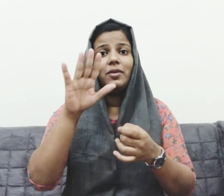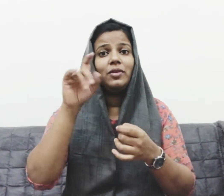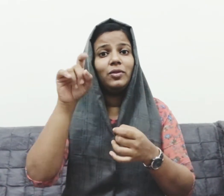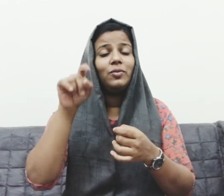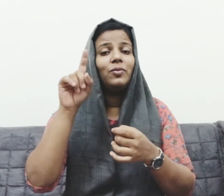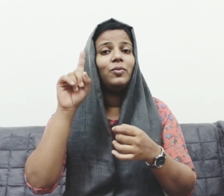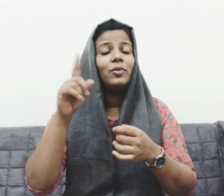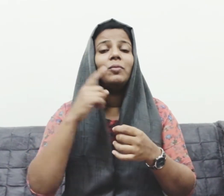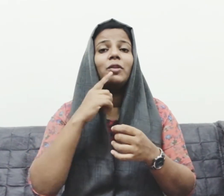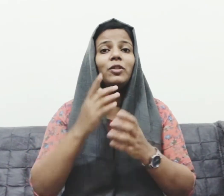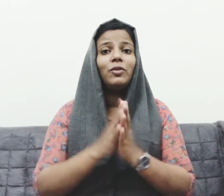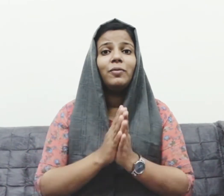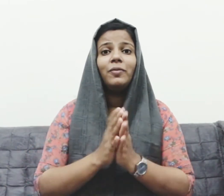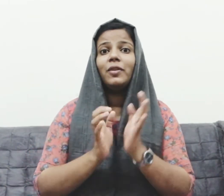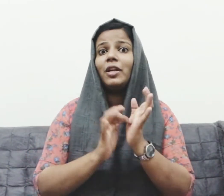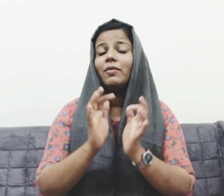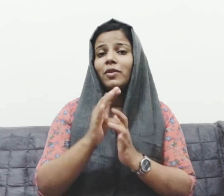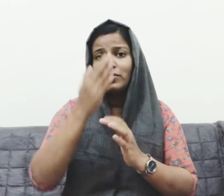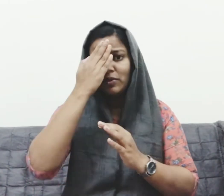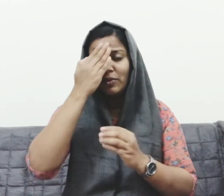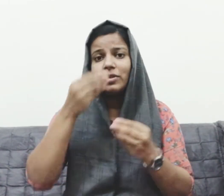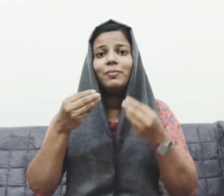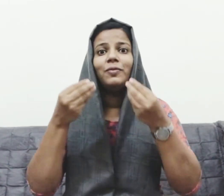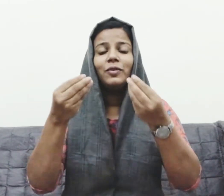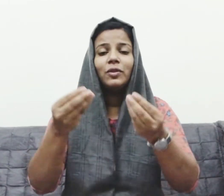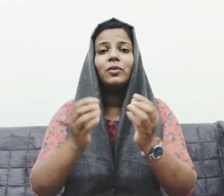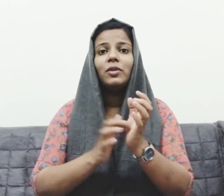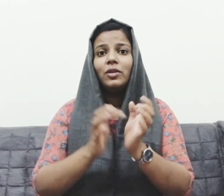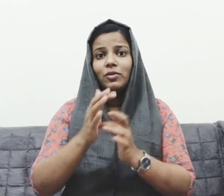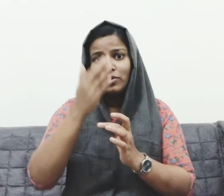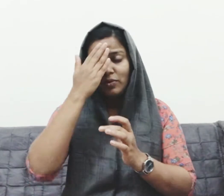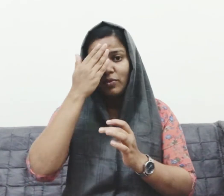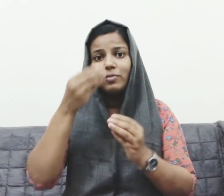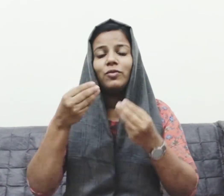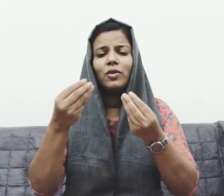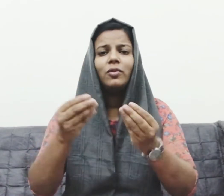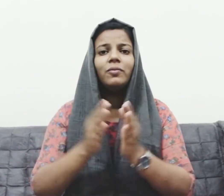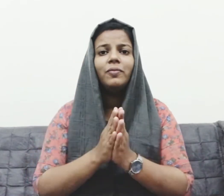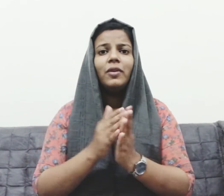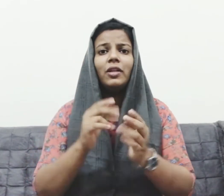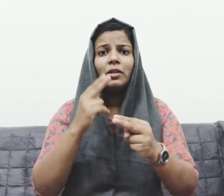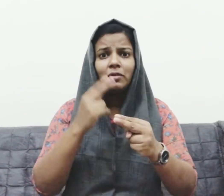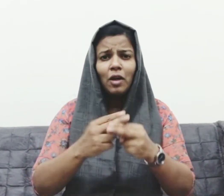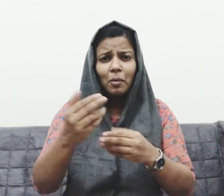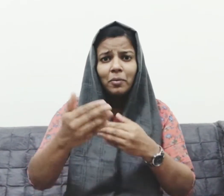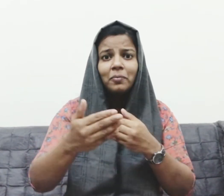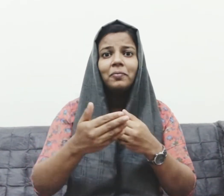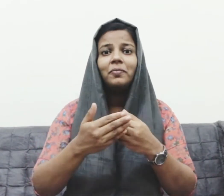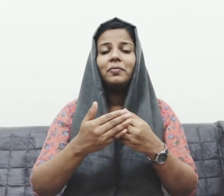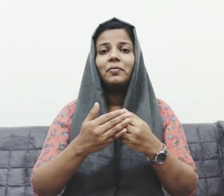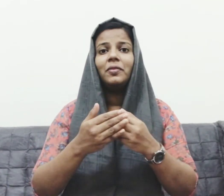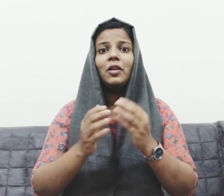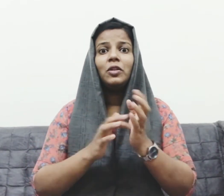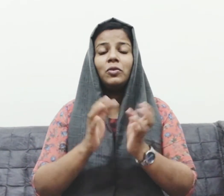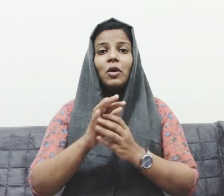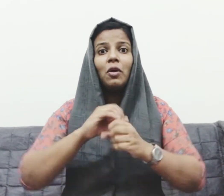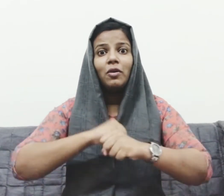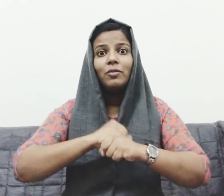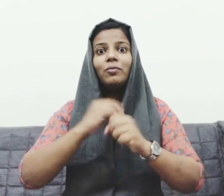പറയുന്നു. ദൈവമേ, ഞങ്ങൾ അങ്ങേക്ക് സ്തോത്രം ചെയ്യുന്നു, ഞങ്ങൾ അങ്ങേക്ക് സ്തോത്രം ചെയ്യുന്നു. അങ്ങയുടെ നാമം അടുത്തിരിക്കുന്നു. ഞങ്ങൾ അങ്ങയുടെ അതിശയ